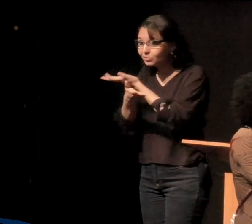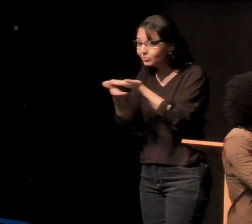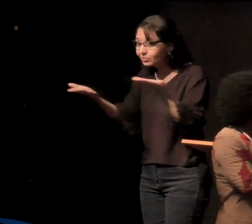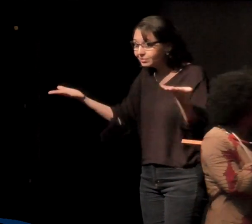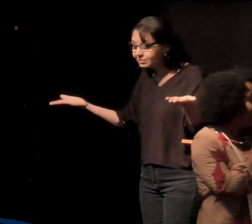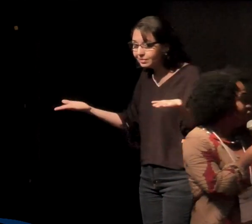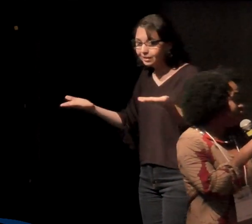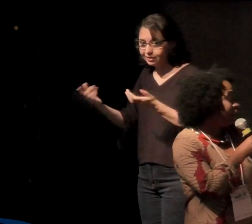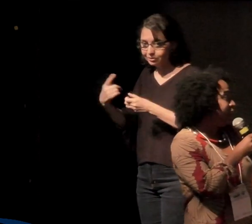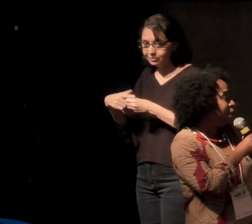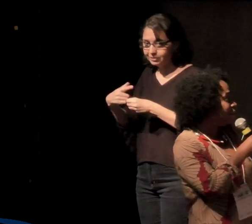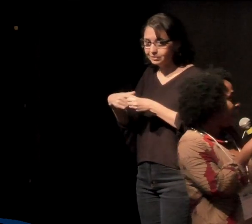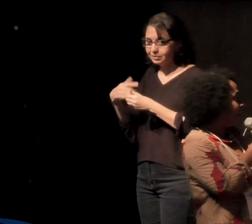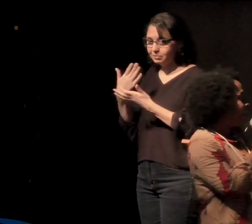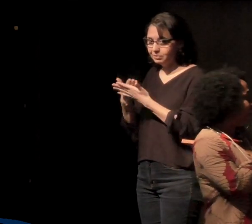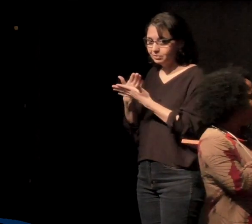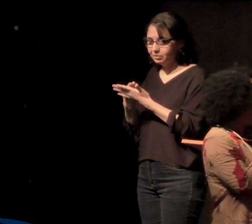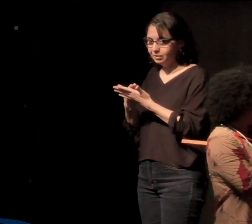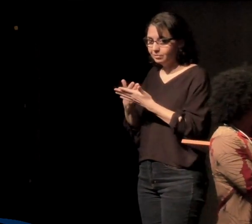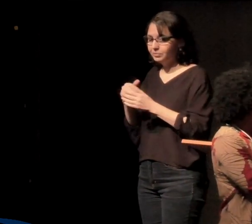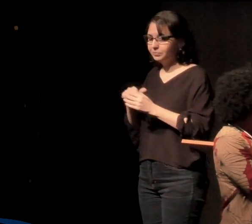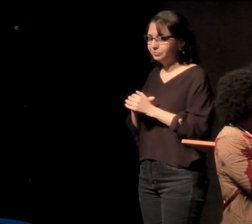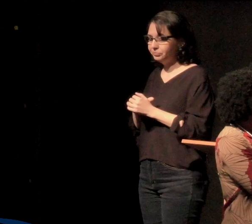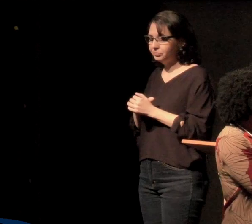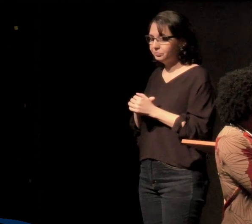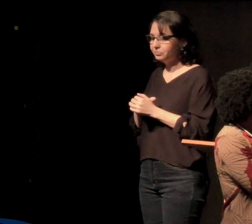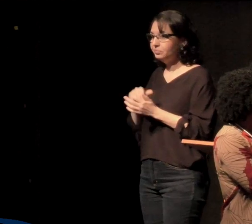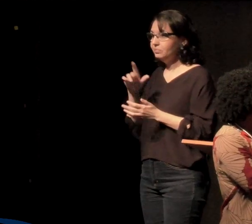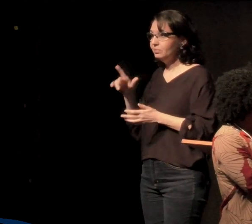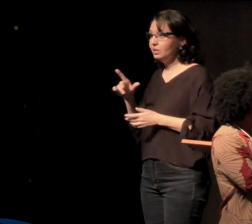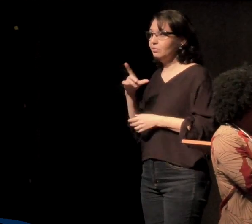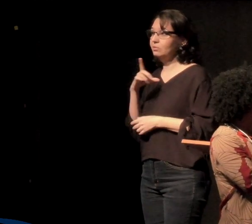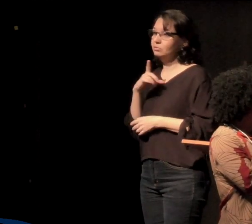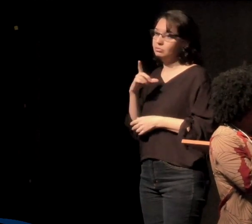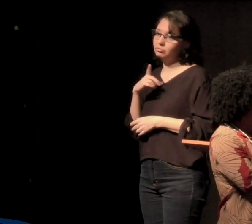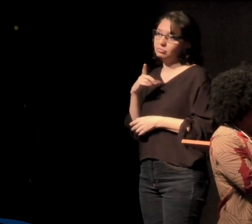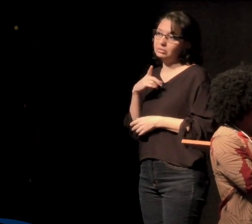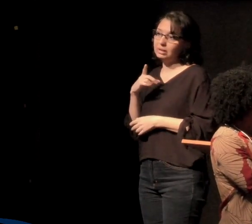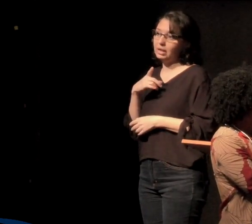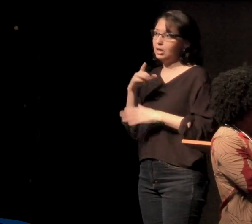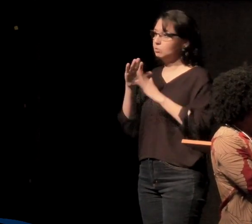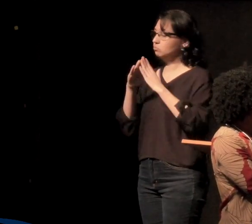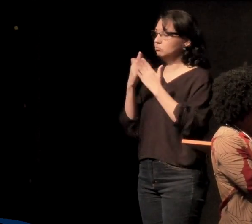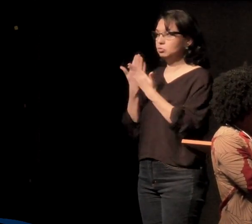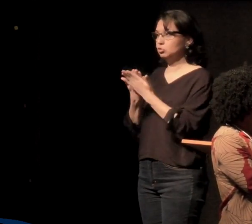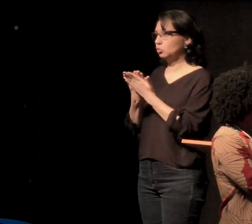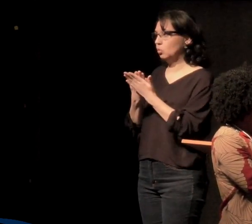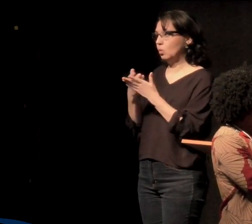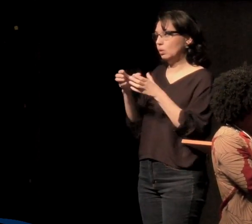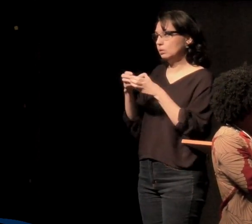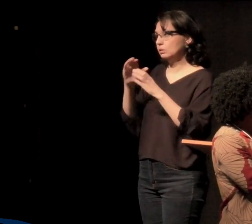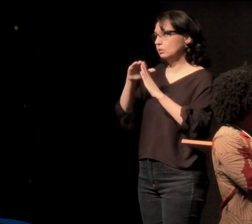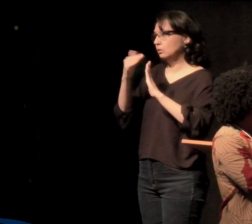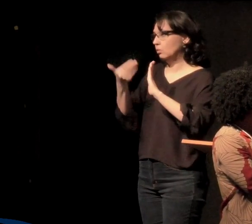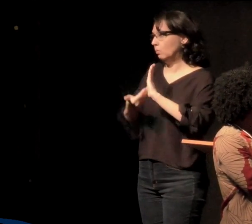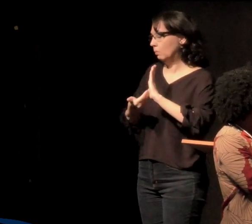então a gente não tem né nenhuma escola quilombola no território da